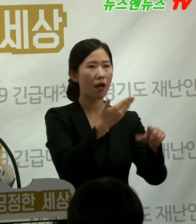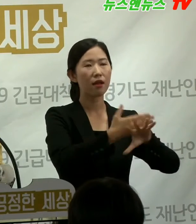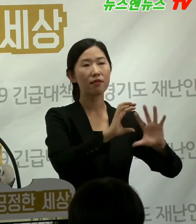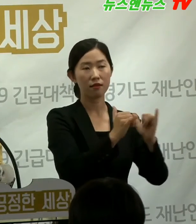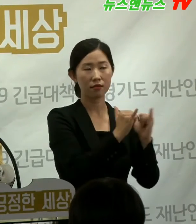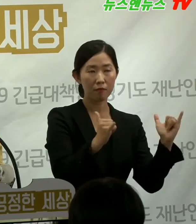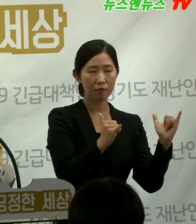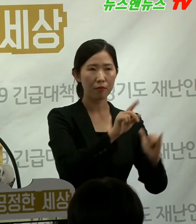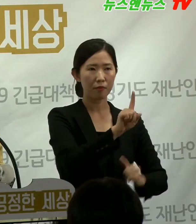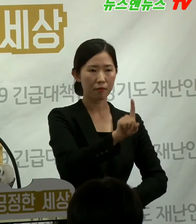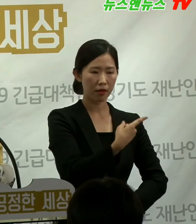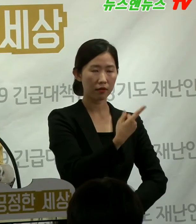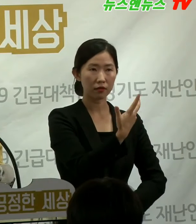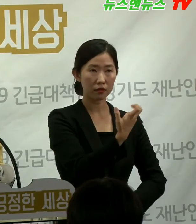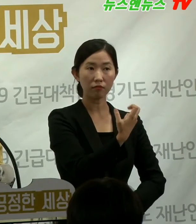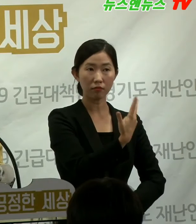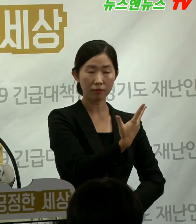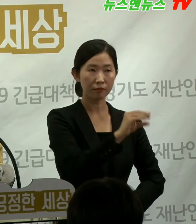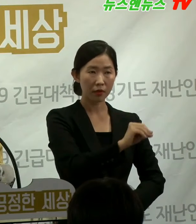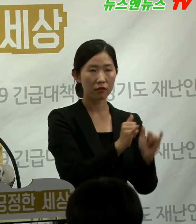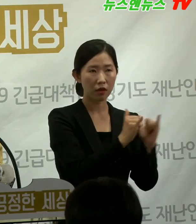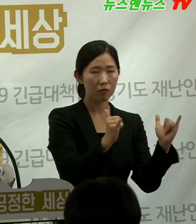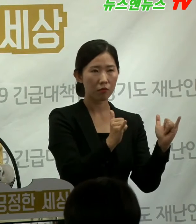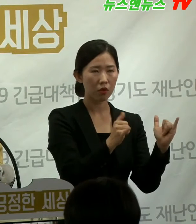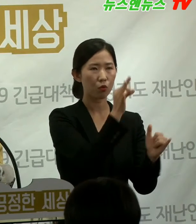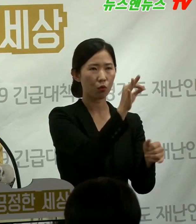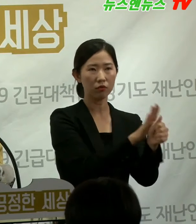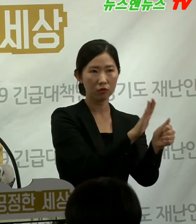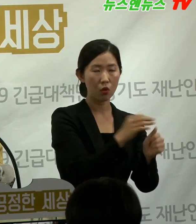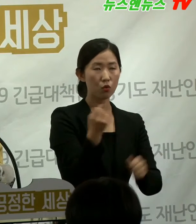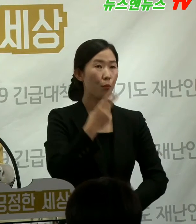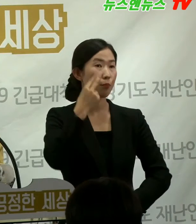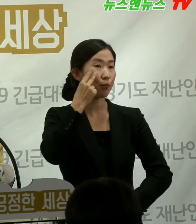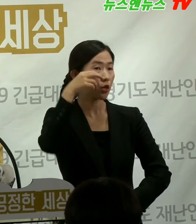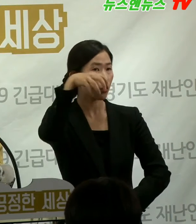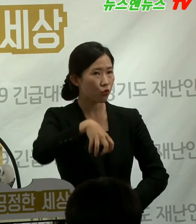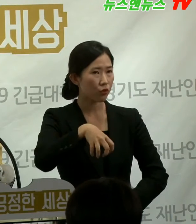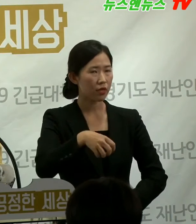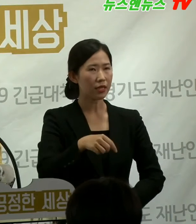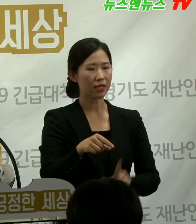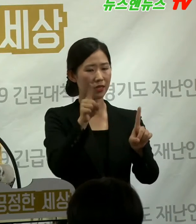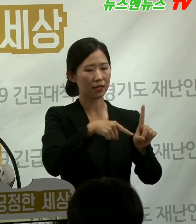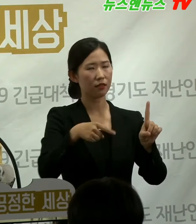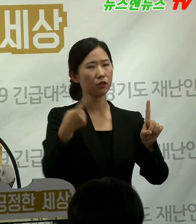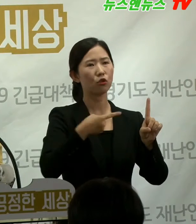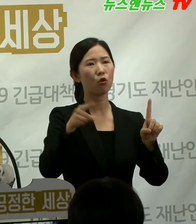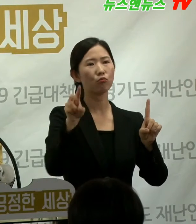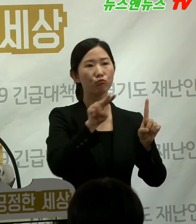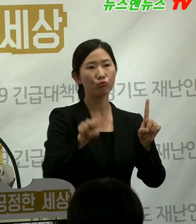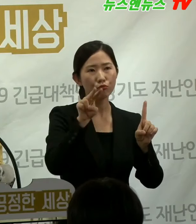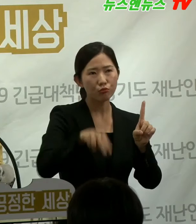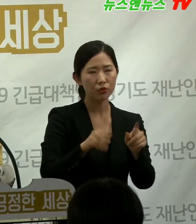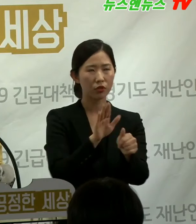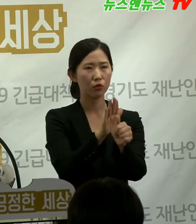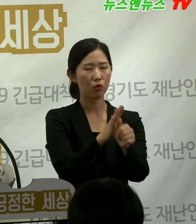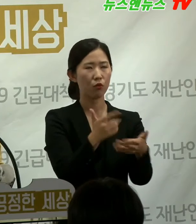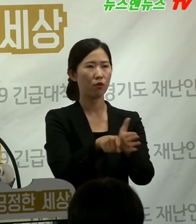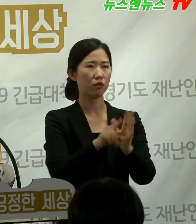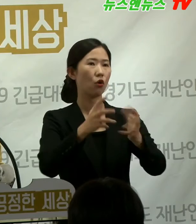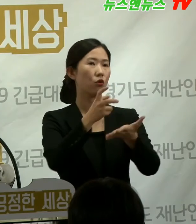미국은 보도에서 나온 것처럼 1인당 1,000불의 현금을 지급하는 정책을 시행하고 있습니다. 이